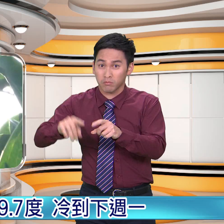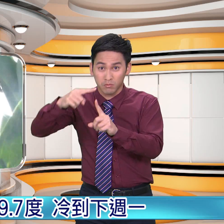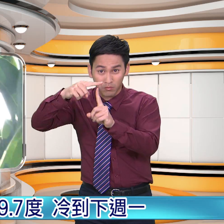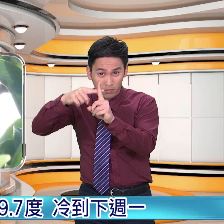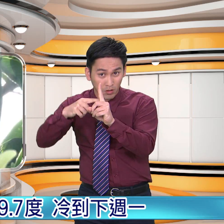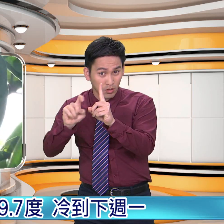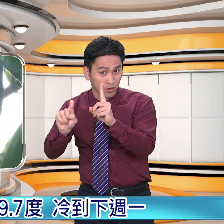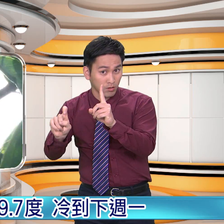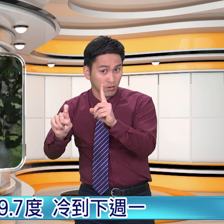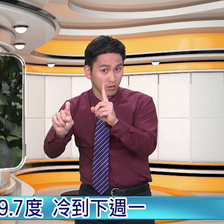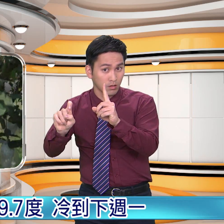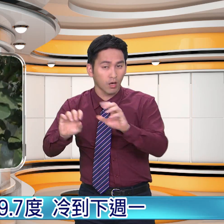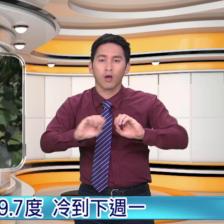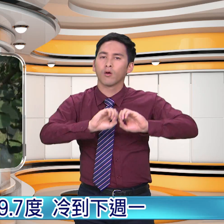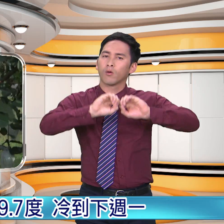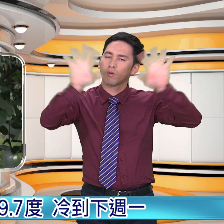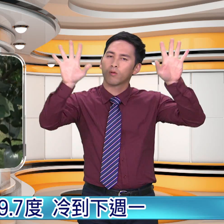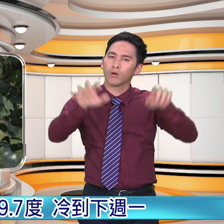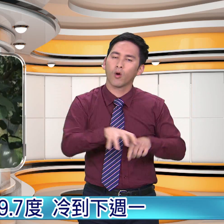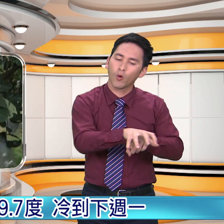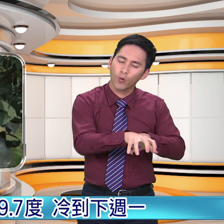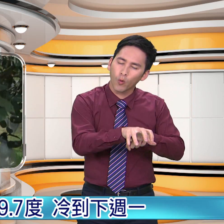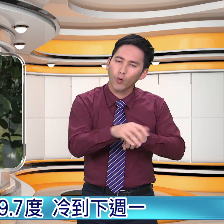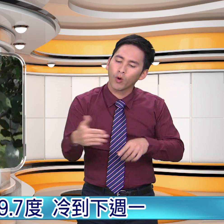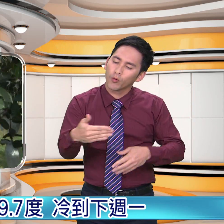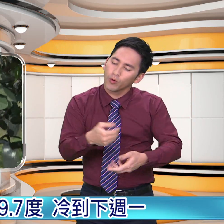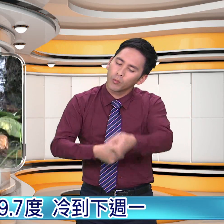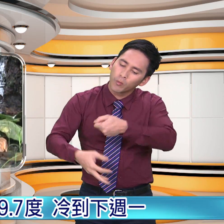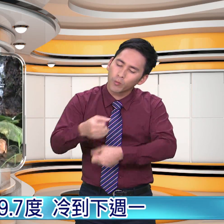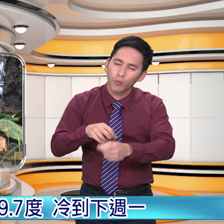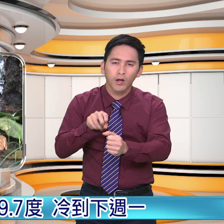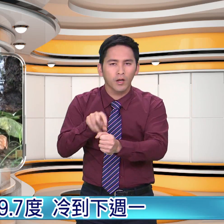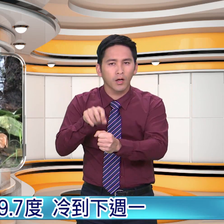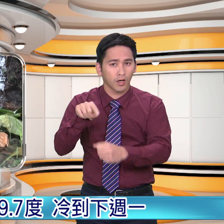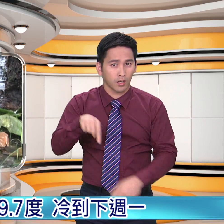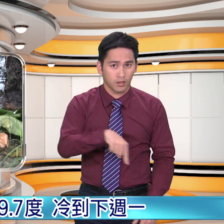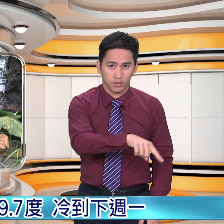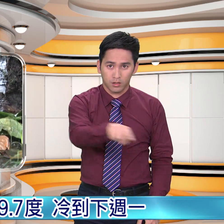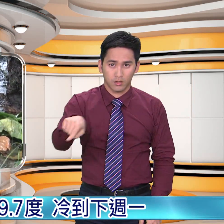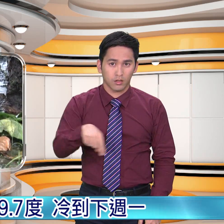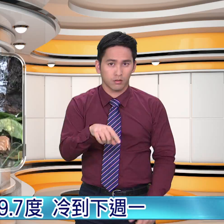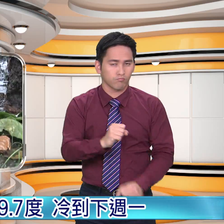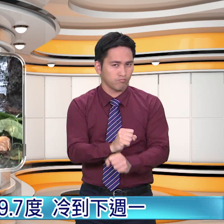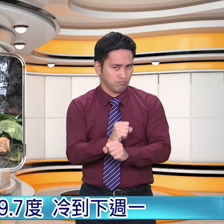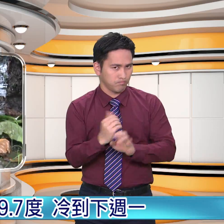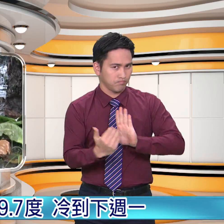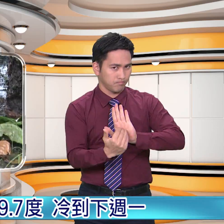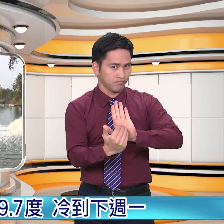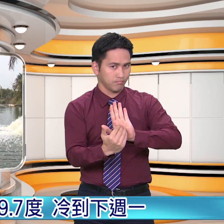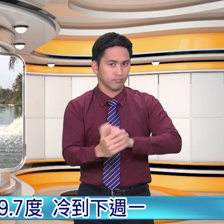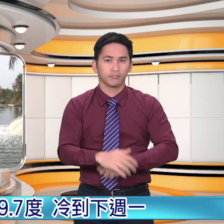会出现7度低温，而南部低温也只有10度，提醒农渔养殖业者要严防寒